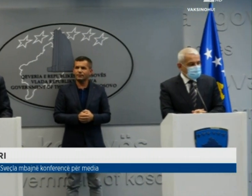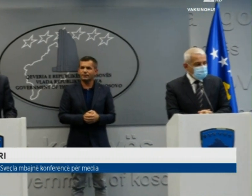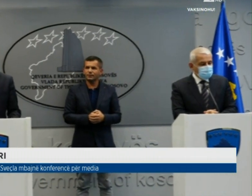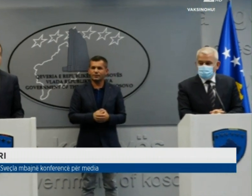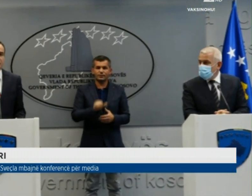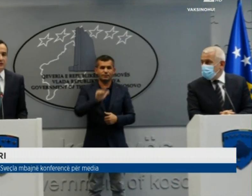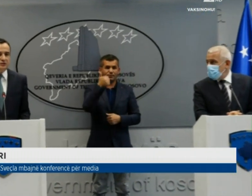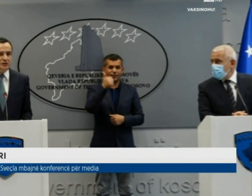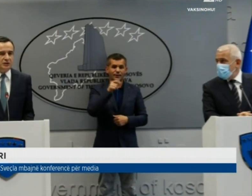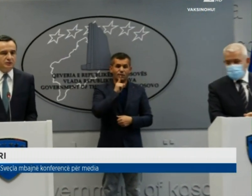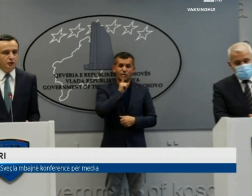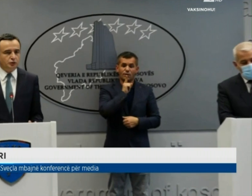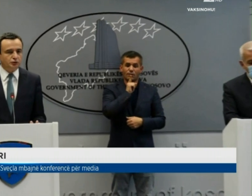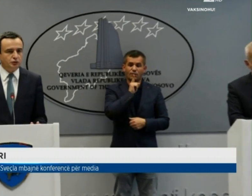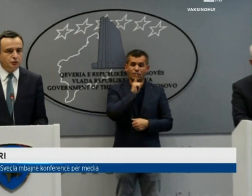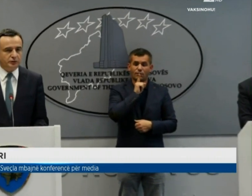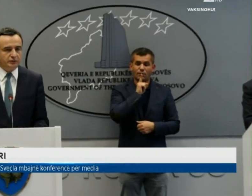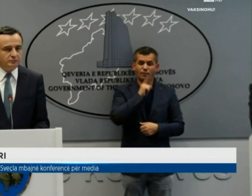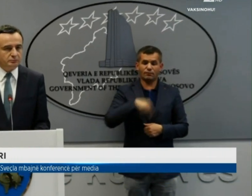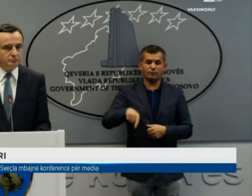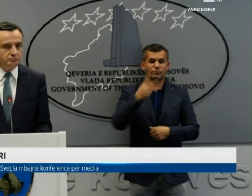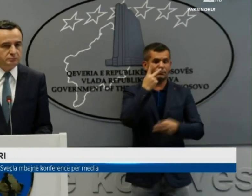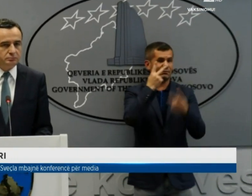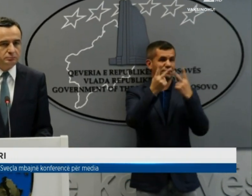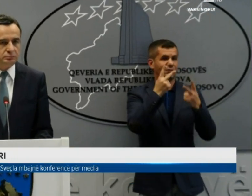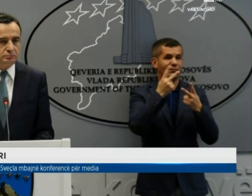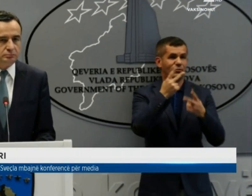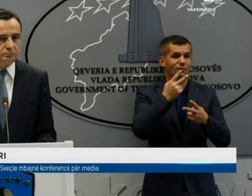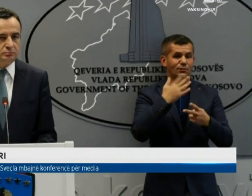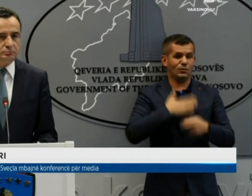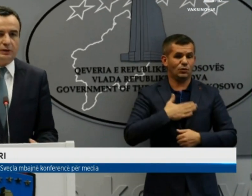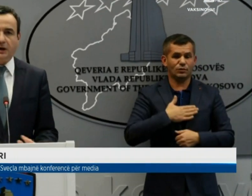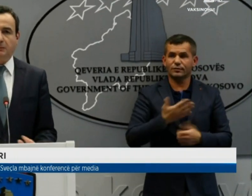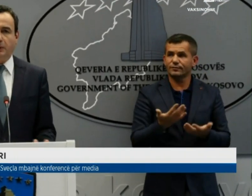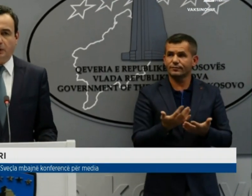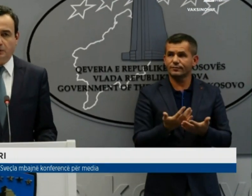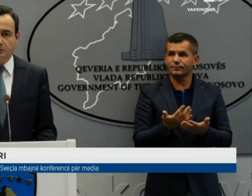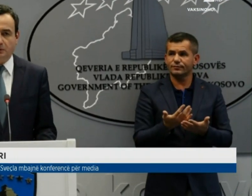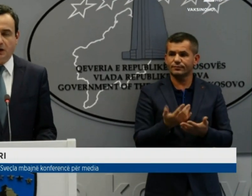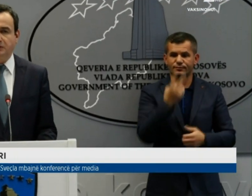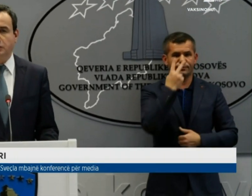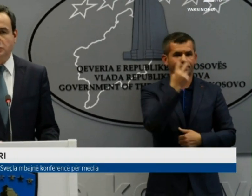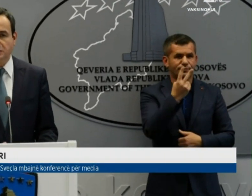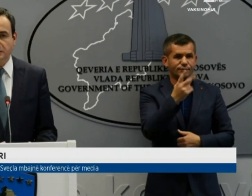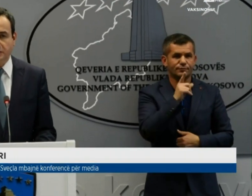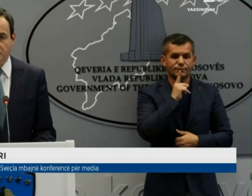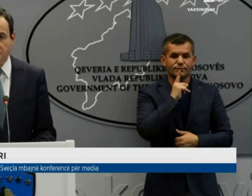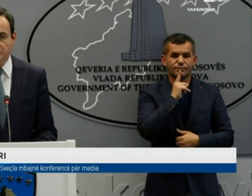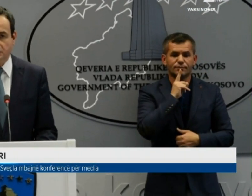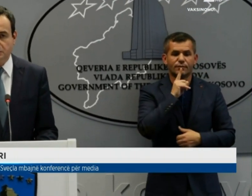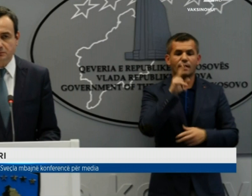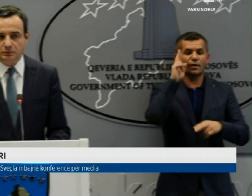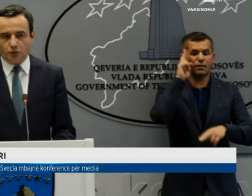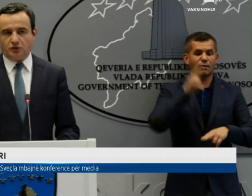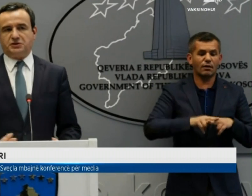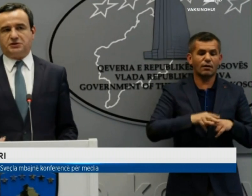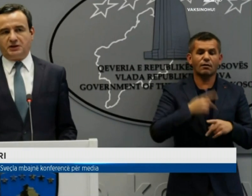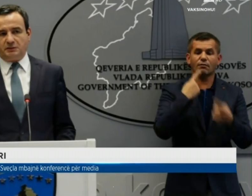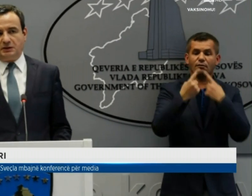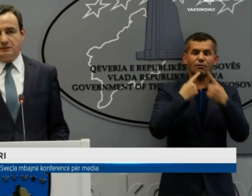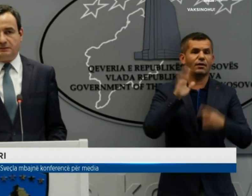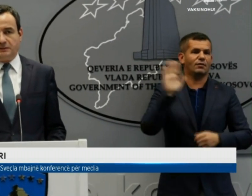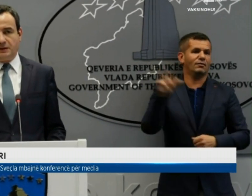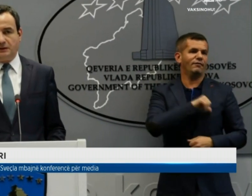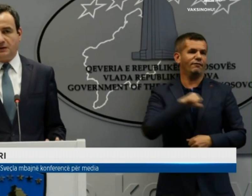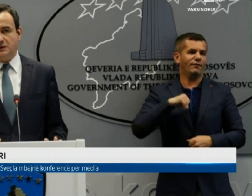Se pari, ata që kanë dashur të shohin, e kanë parë. A vendosin të flasin, nuk është